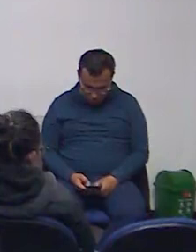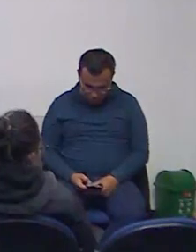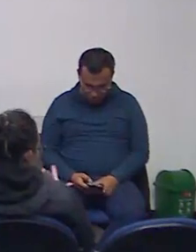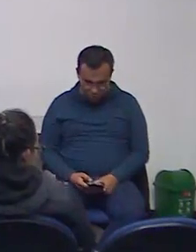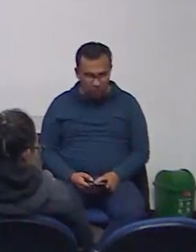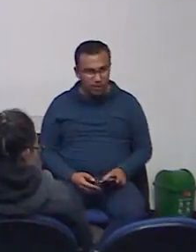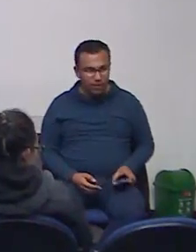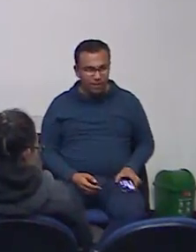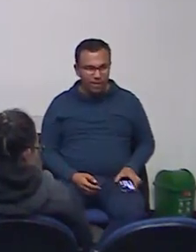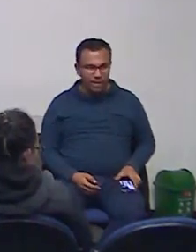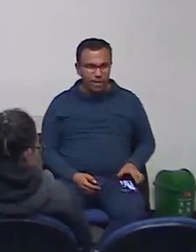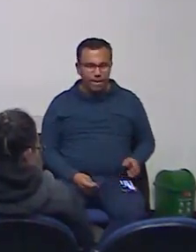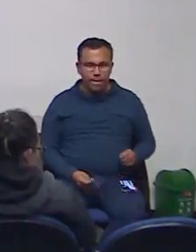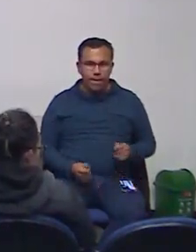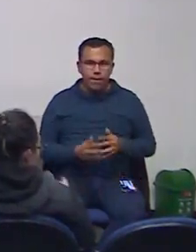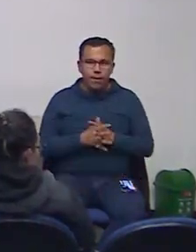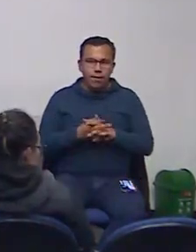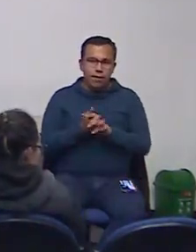número